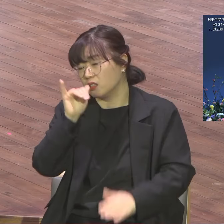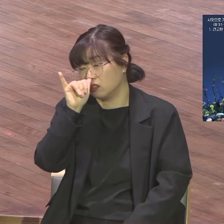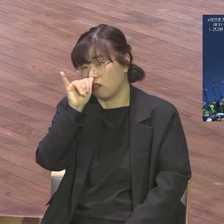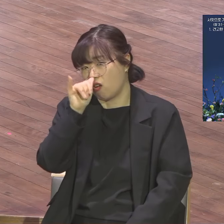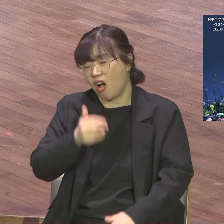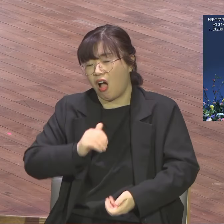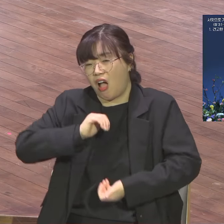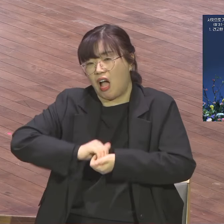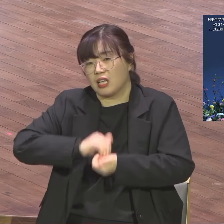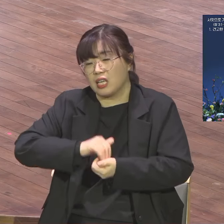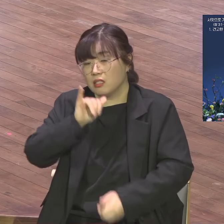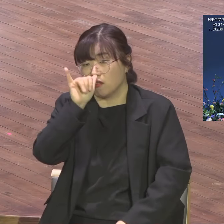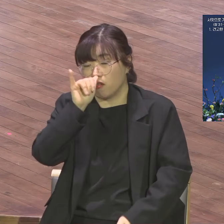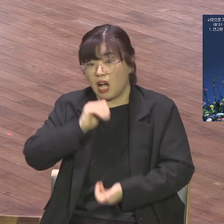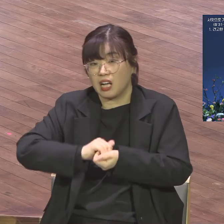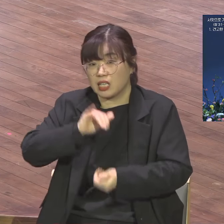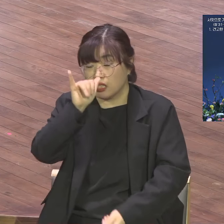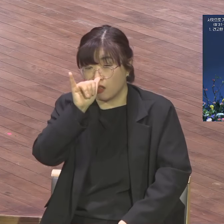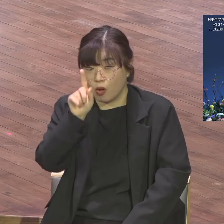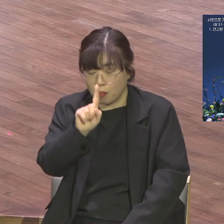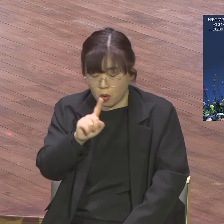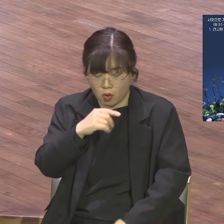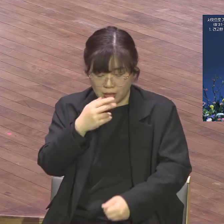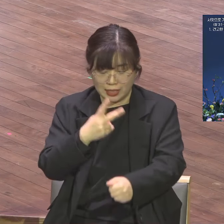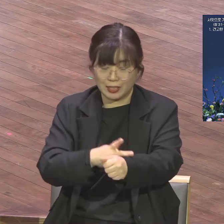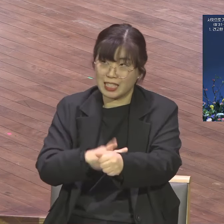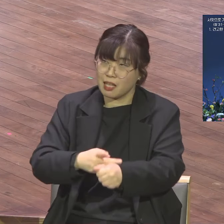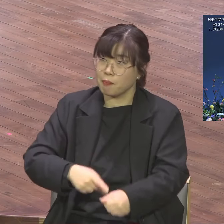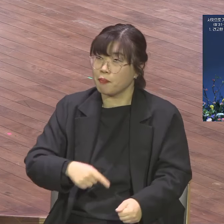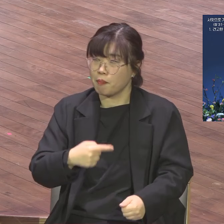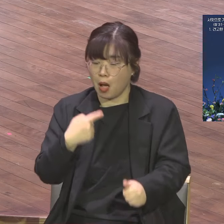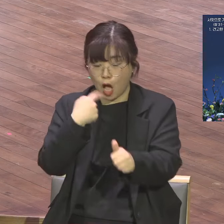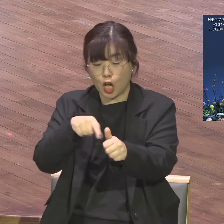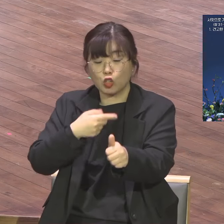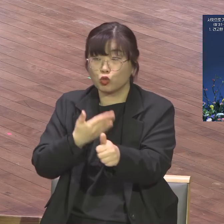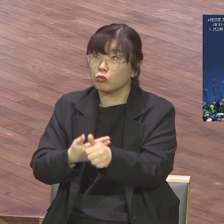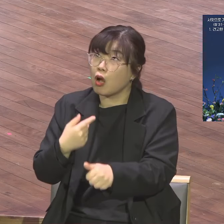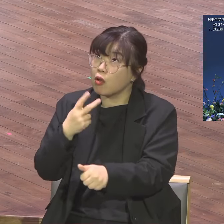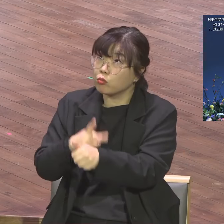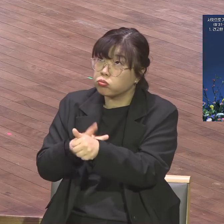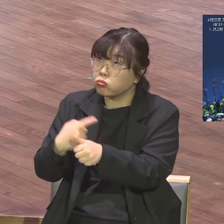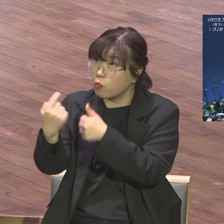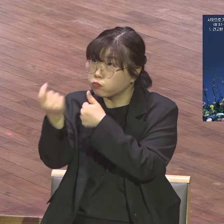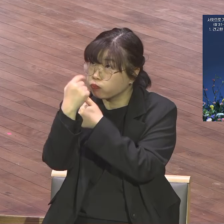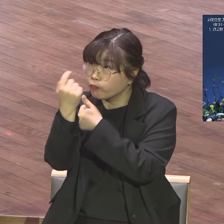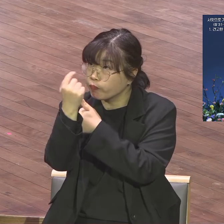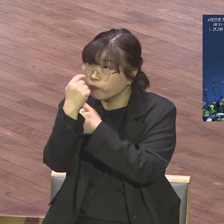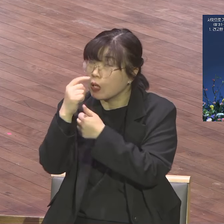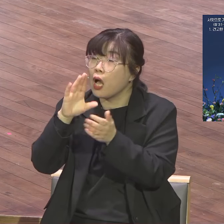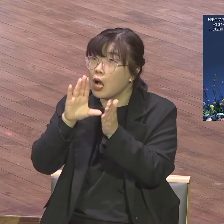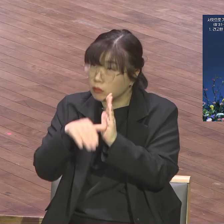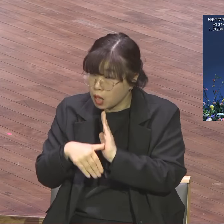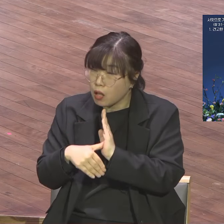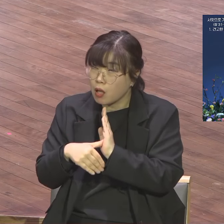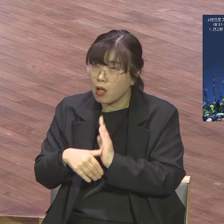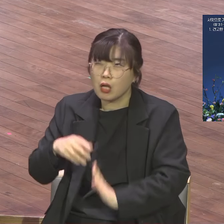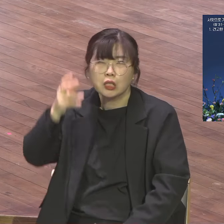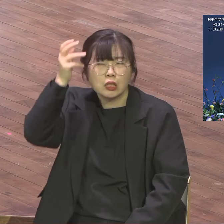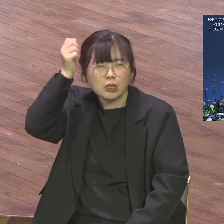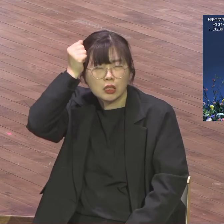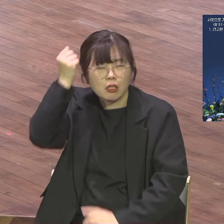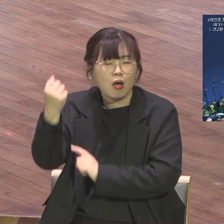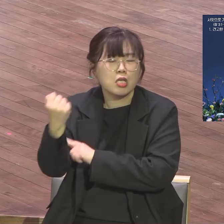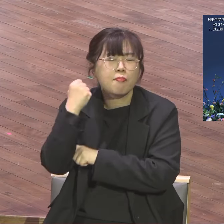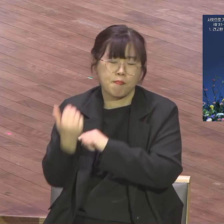선생님 말씀 들을 때 이해가 되지요. 이해가 되는데 그런데 그것이 한 번으로는 자기 것이 안 됩니다. 그 공부 잘하는 아이들은